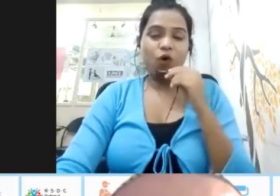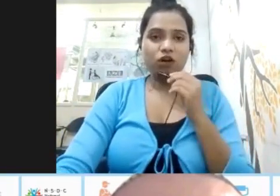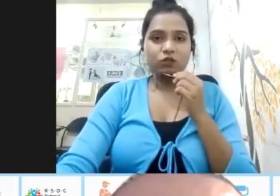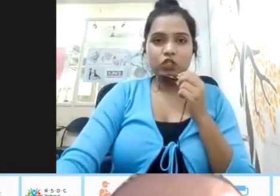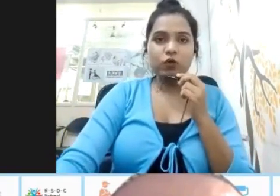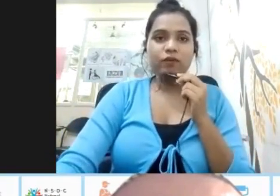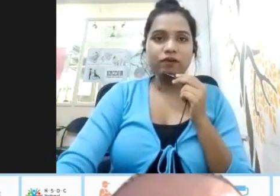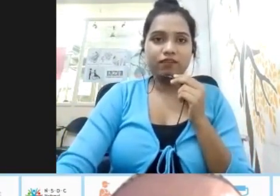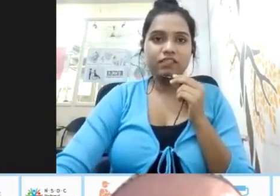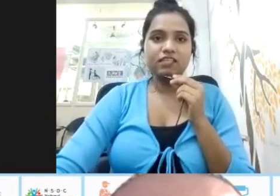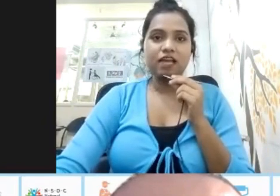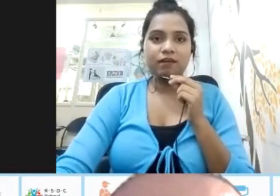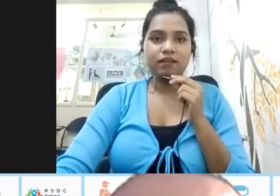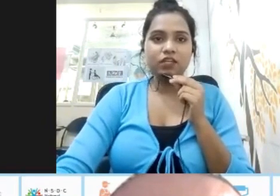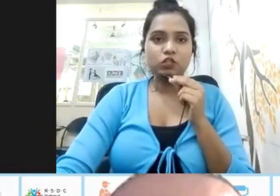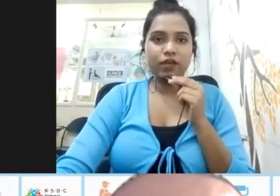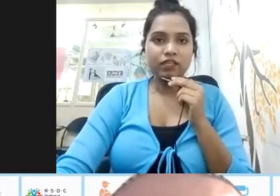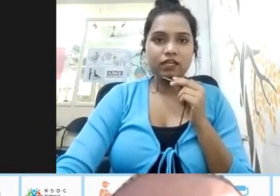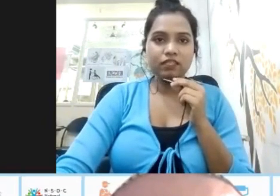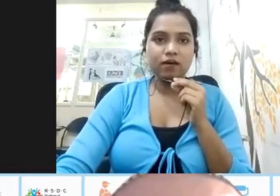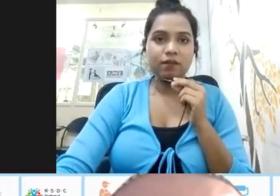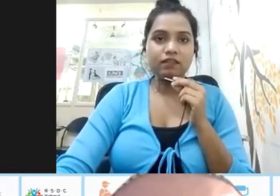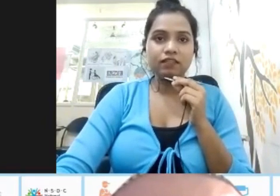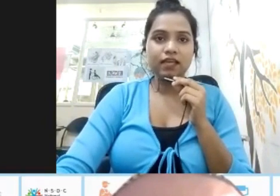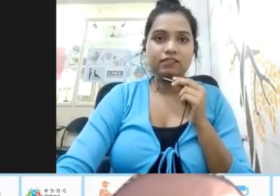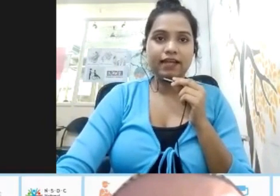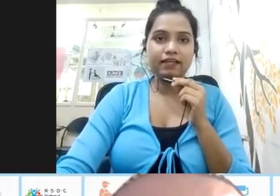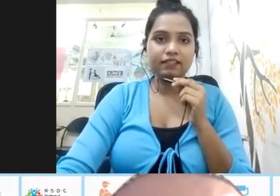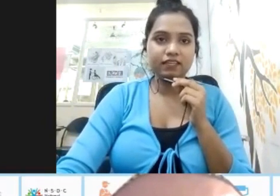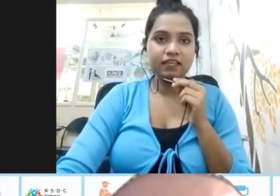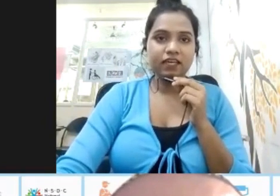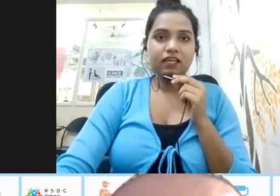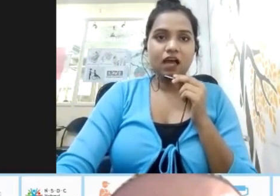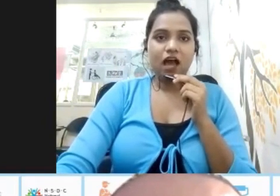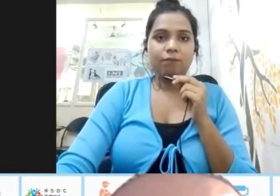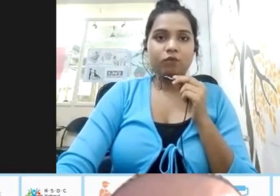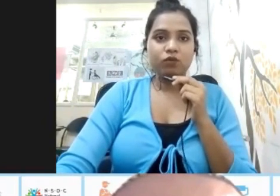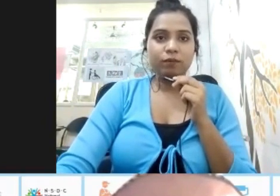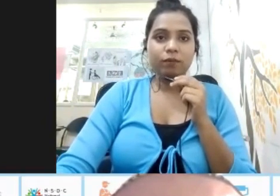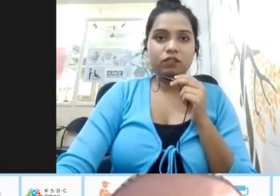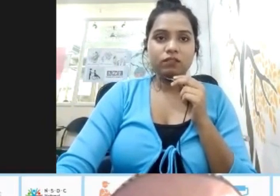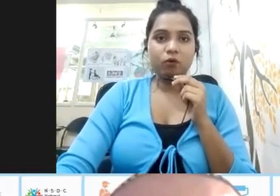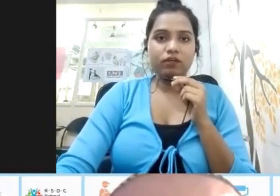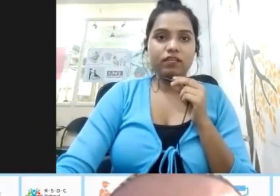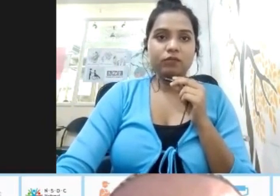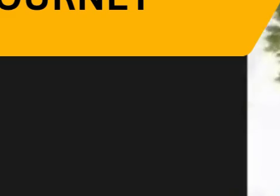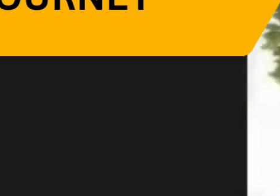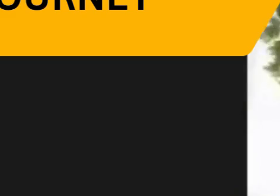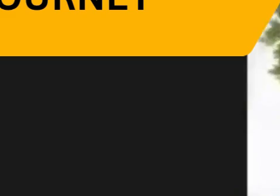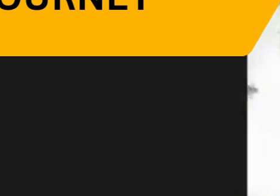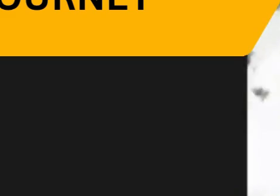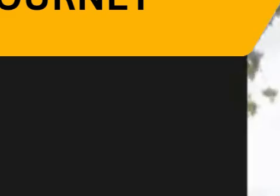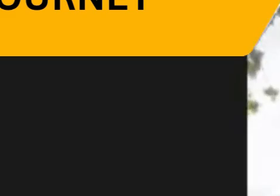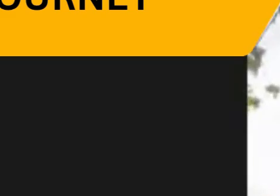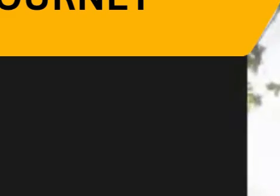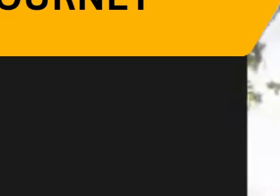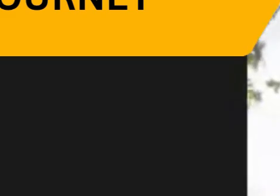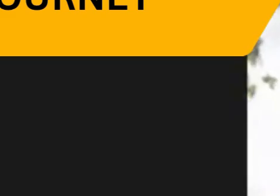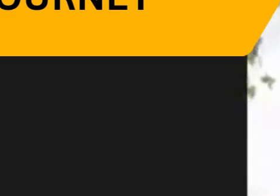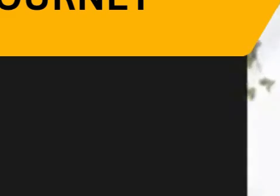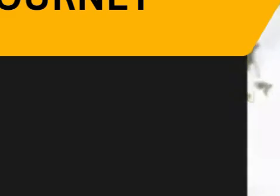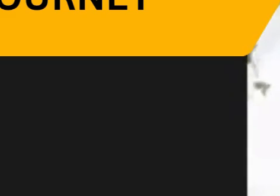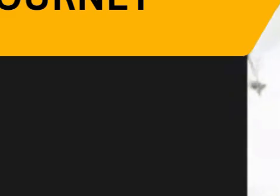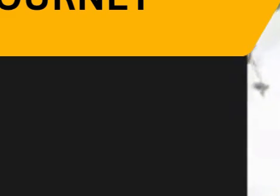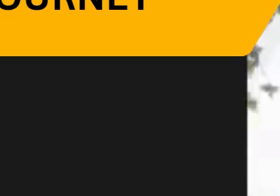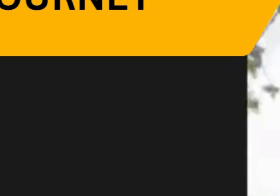मुझे बहुत खुशी हुई, मैं फर्स्ट टाइम मैंने ये ज्वाइन किया था, मैं इतनी एक्साइटेड थी। आप लोगों ने भी बहुत सपोर्ट किया। मैं सोच रही थी कि नॉर्मल से चीज़